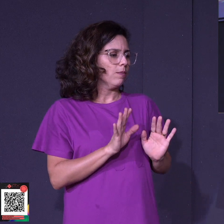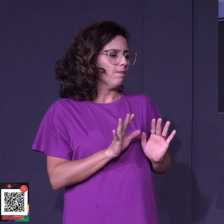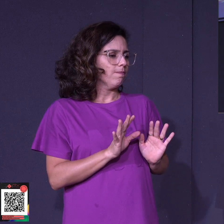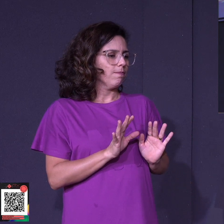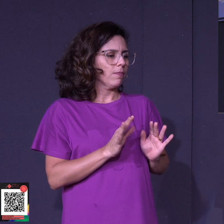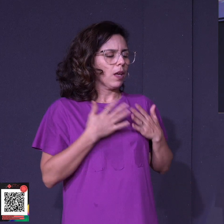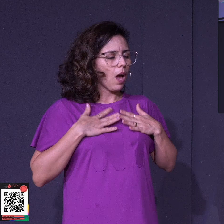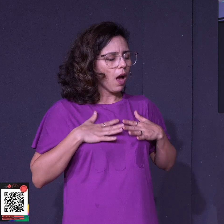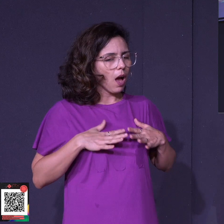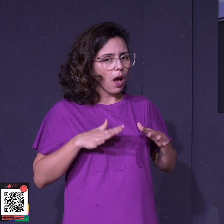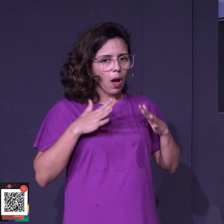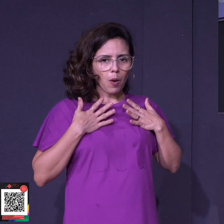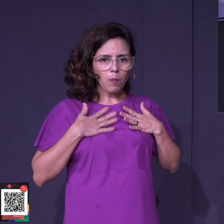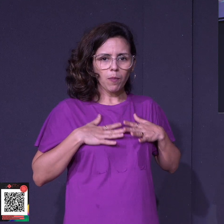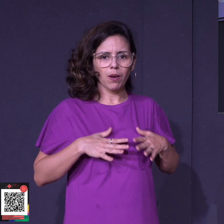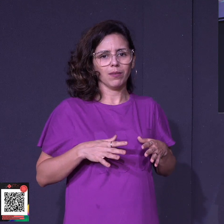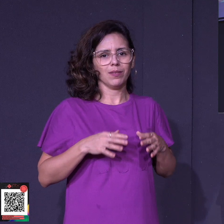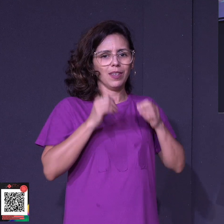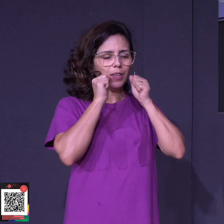batida abençoada, irmão.